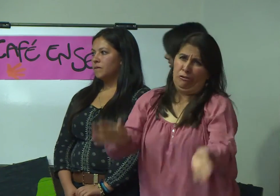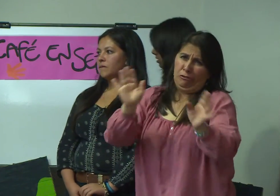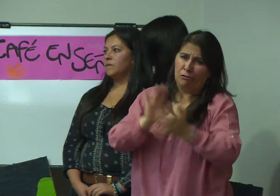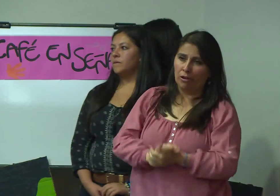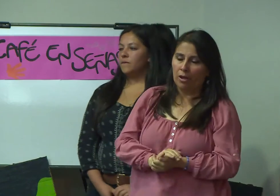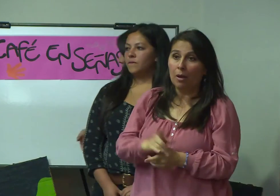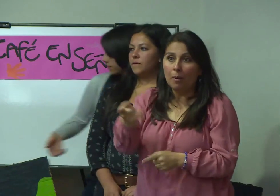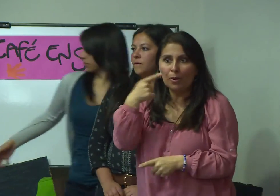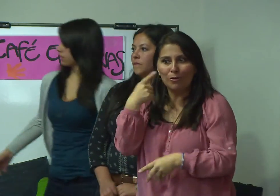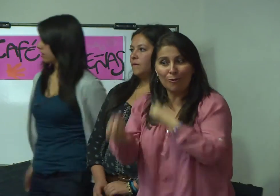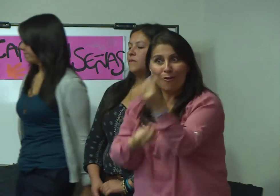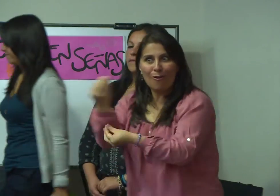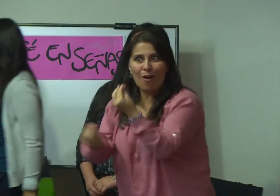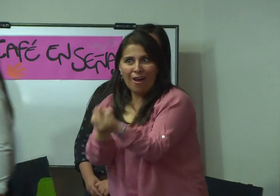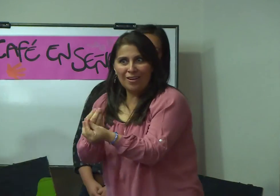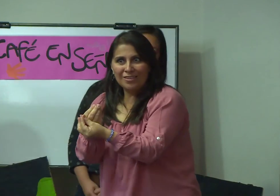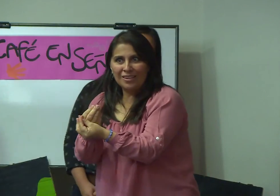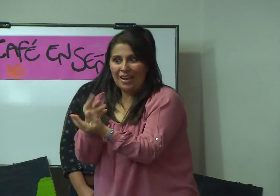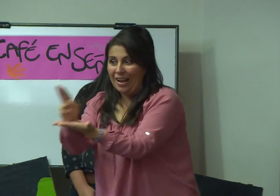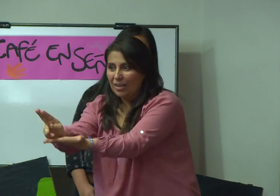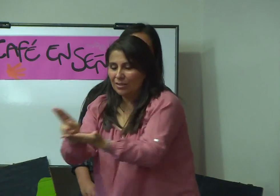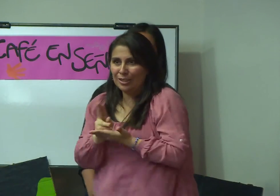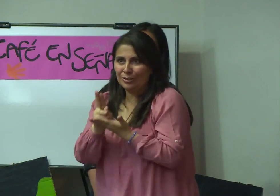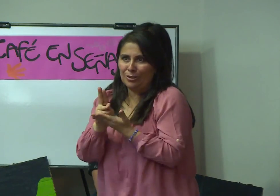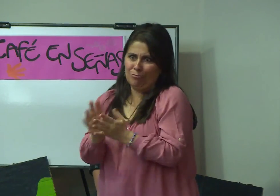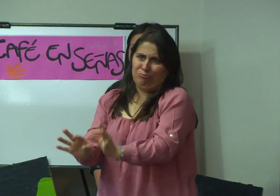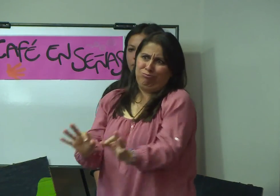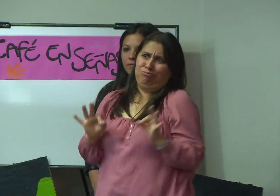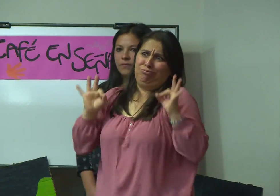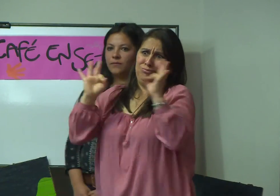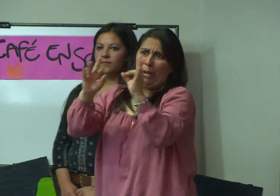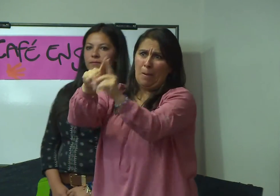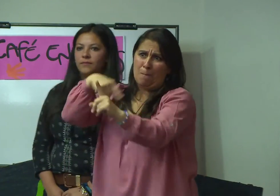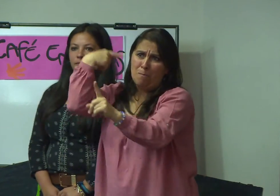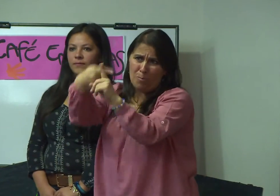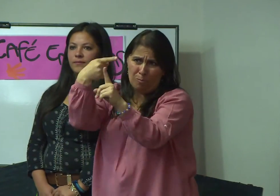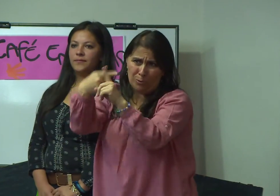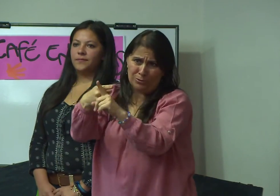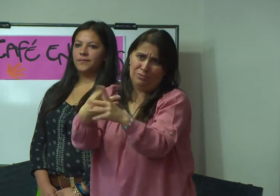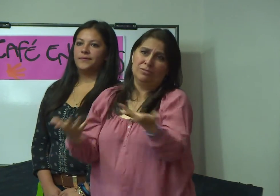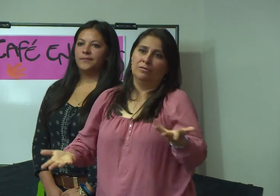Serán bastante enriquecedores.